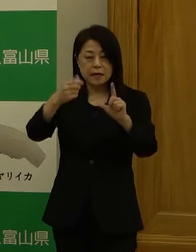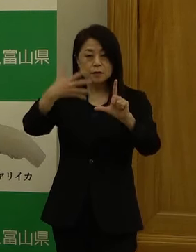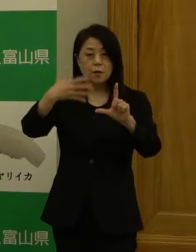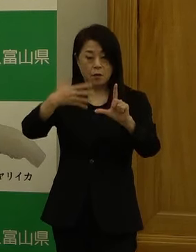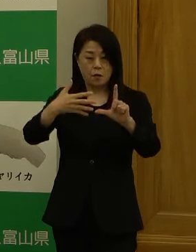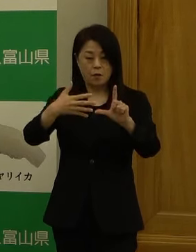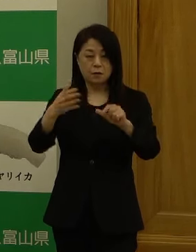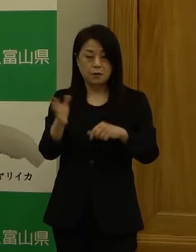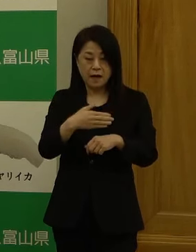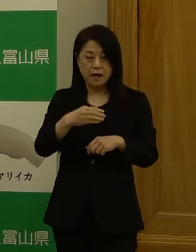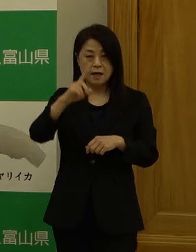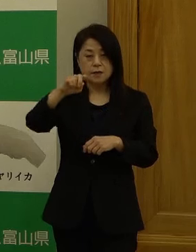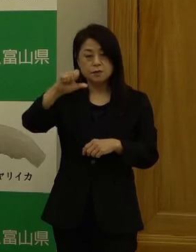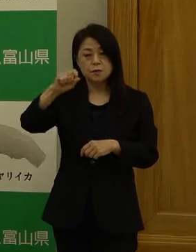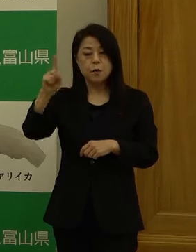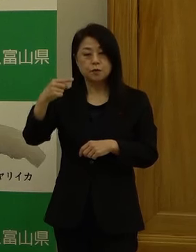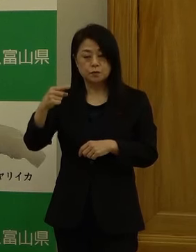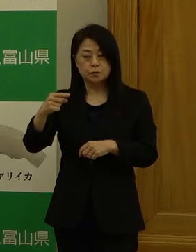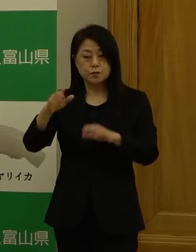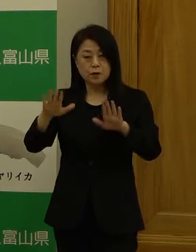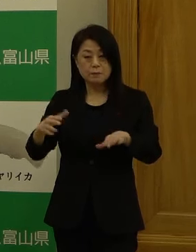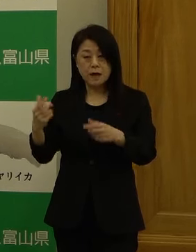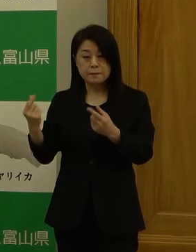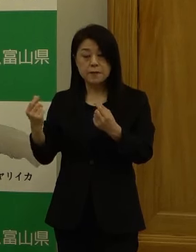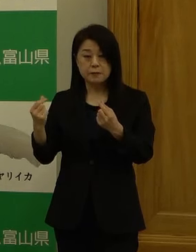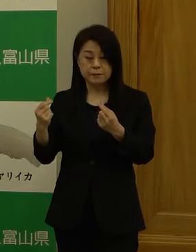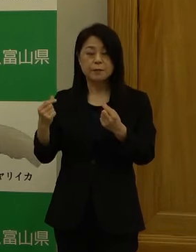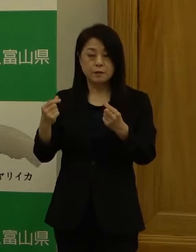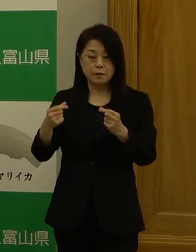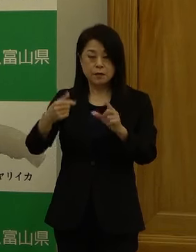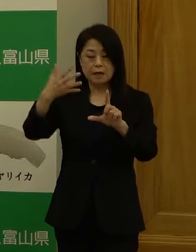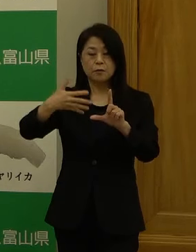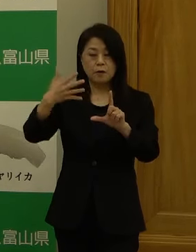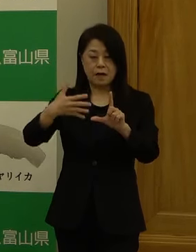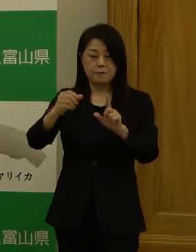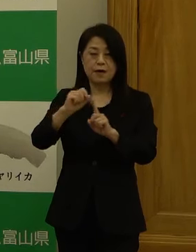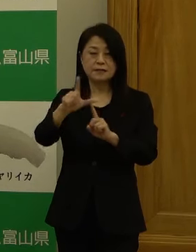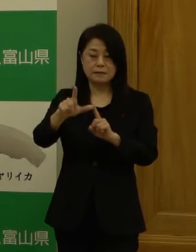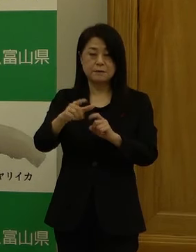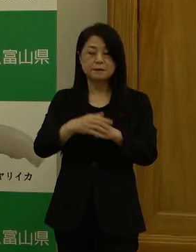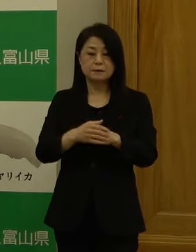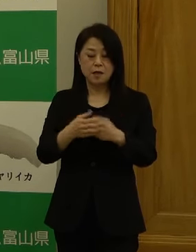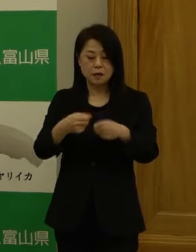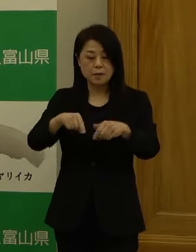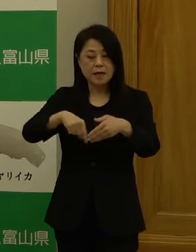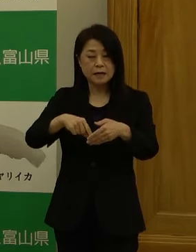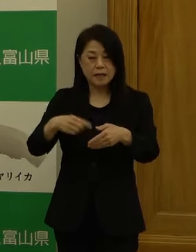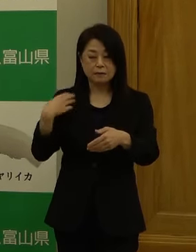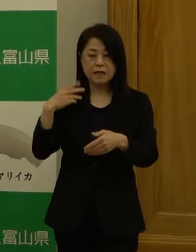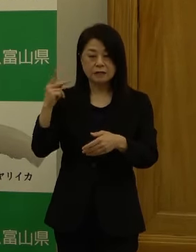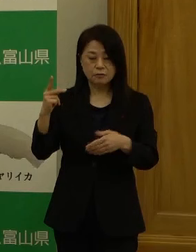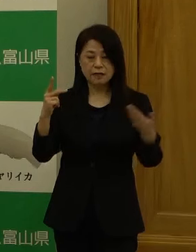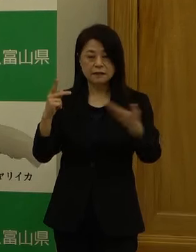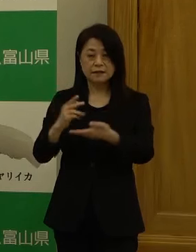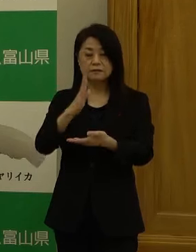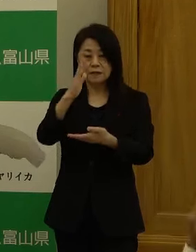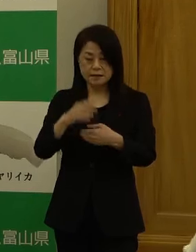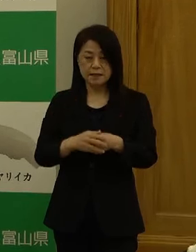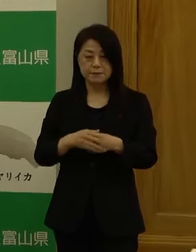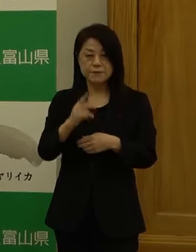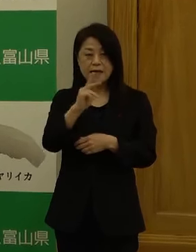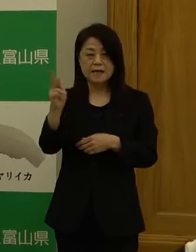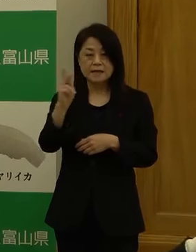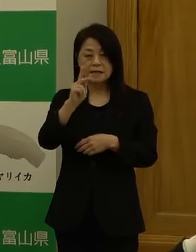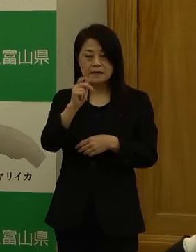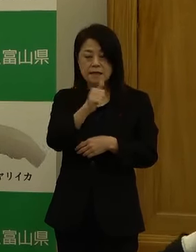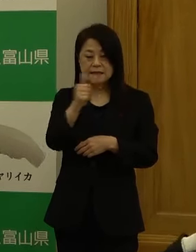り交ぜて発信していきます。詳細については担当課にお問い合わせください。 YouTube 新チャンネルダイブ富山の解